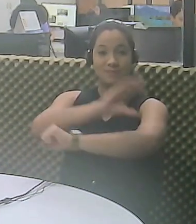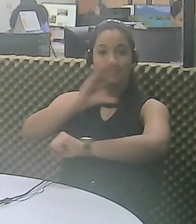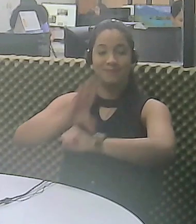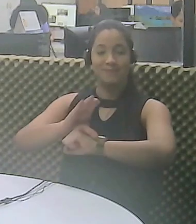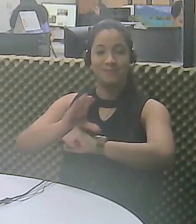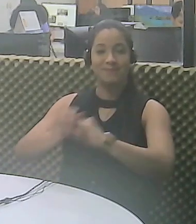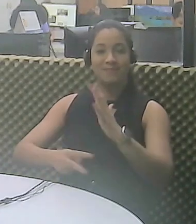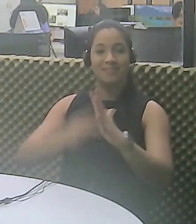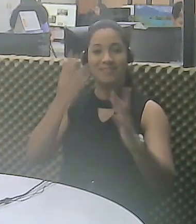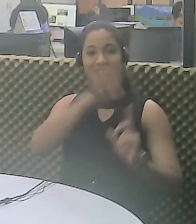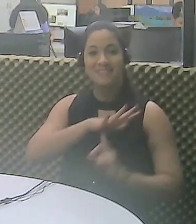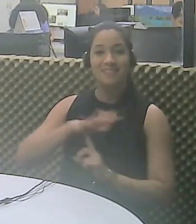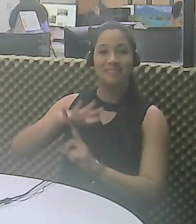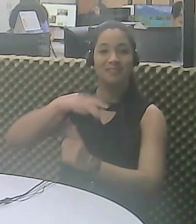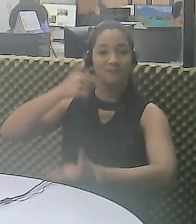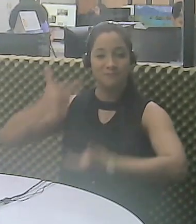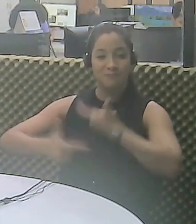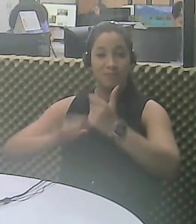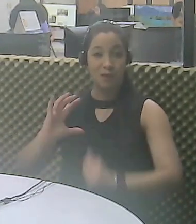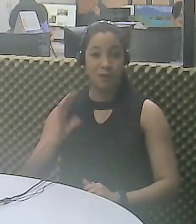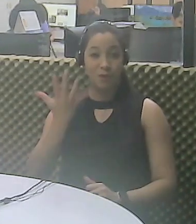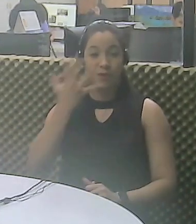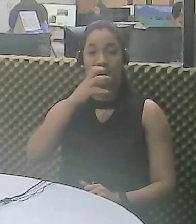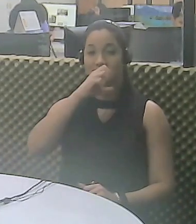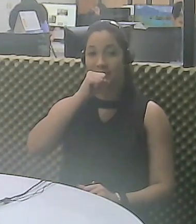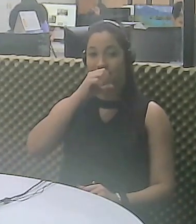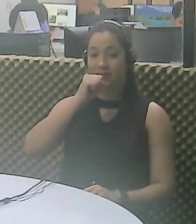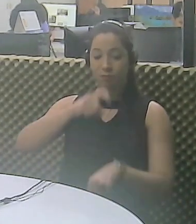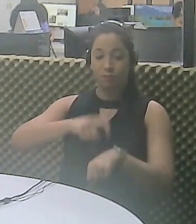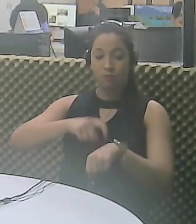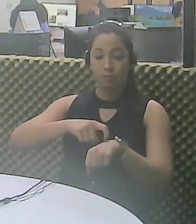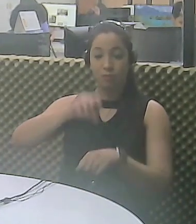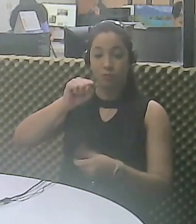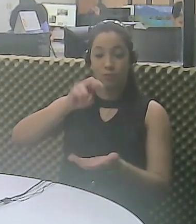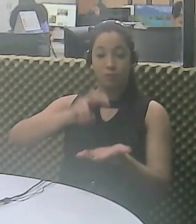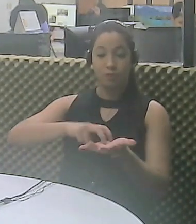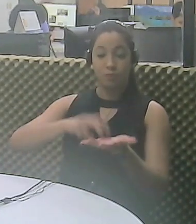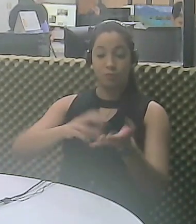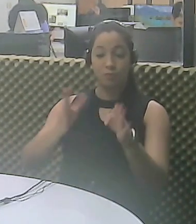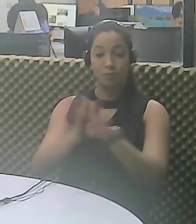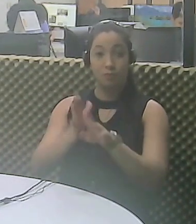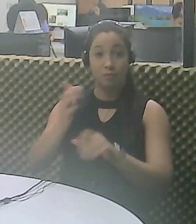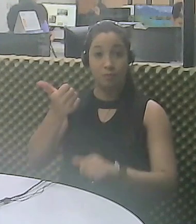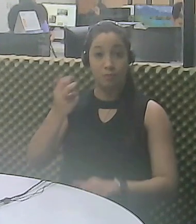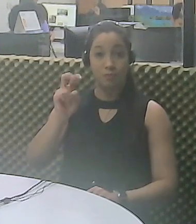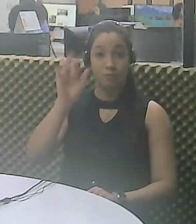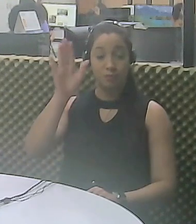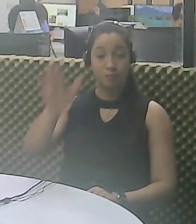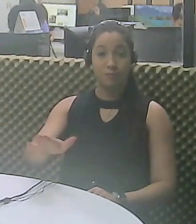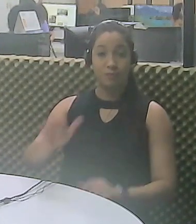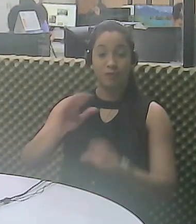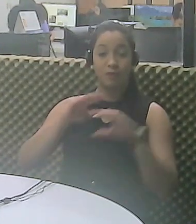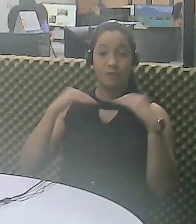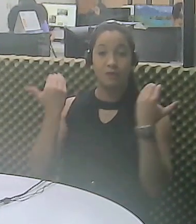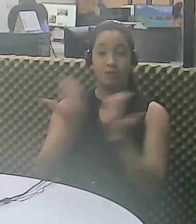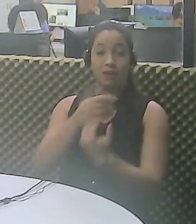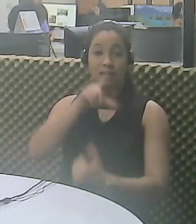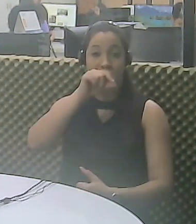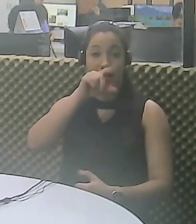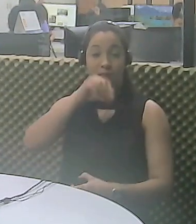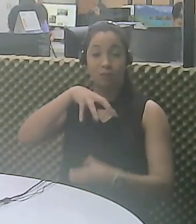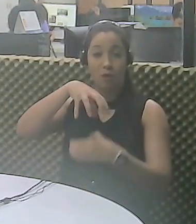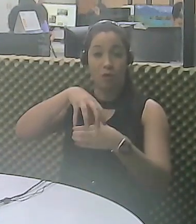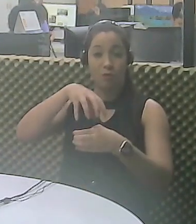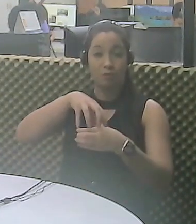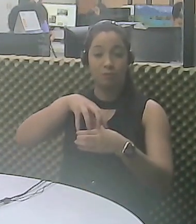segundo mega feirão de emprego será realizado neste sábado, das 8 da manhã às 3 da tarde, na Arena Sabiazinho. Para esta